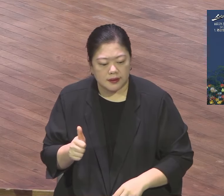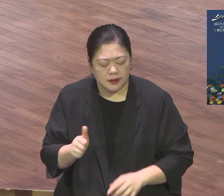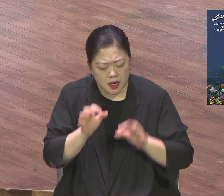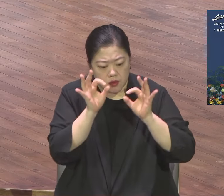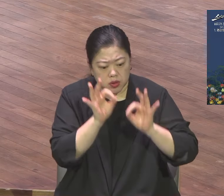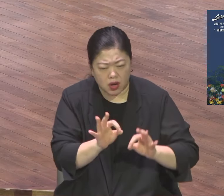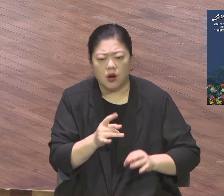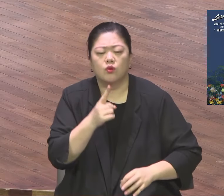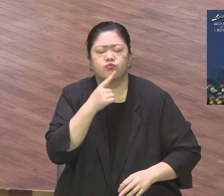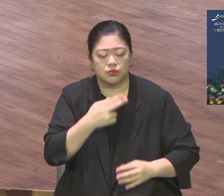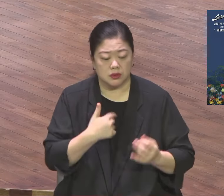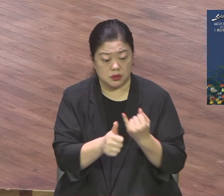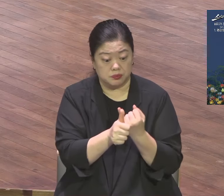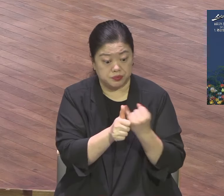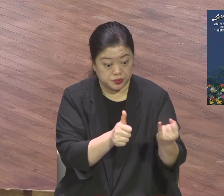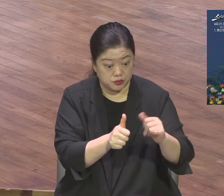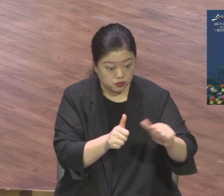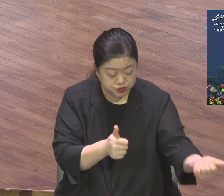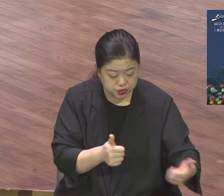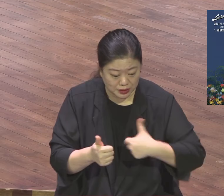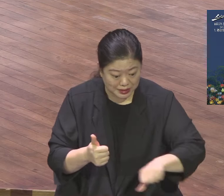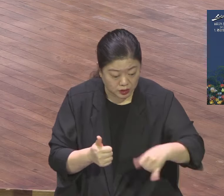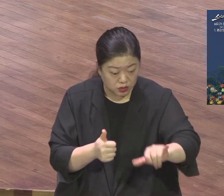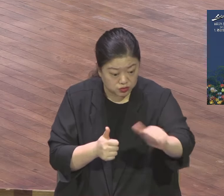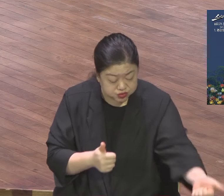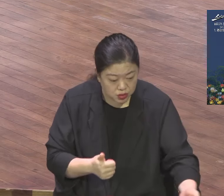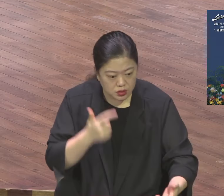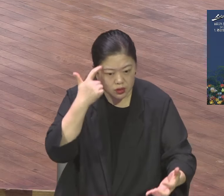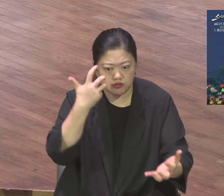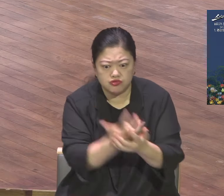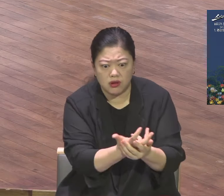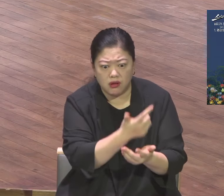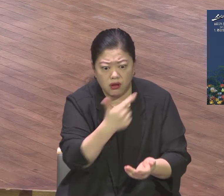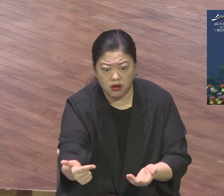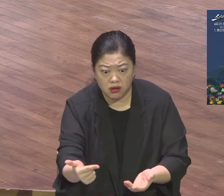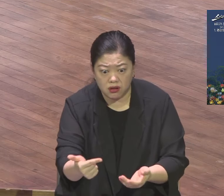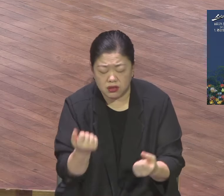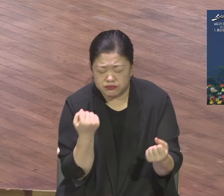평안한 상황입니까 지금? 통곡해도 안 될 상황인데